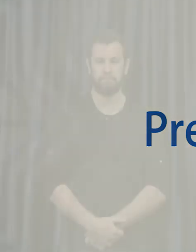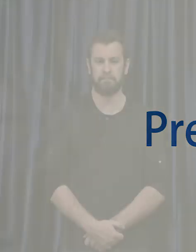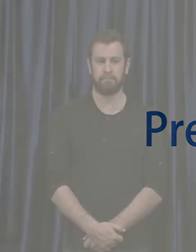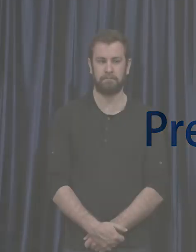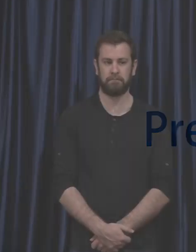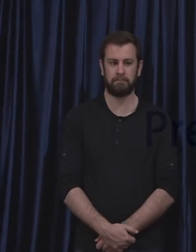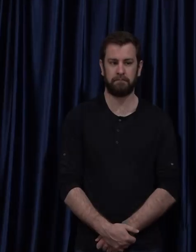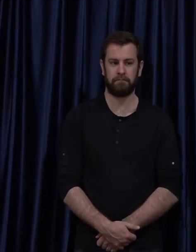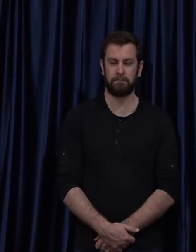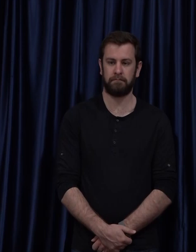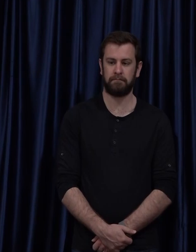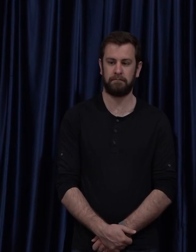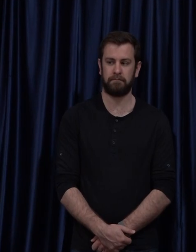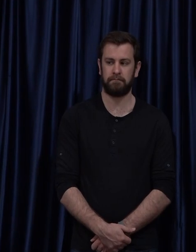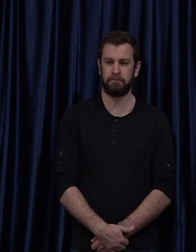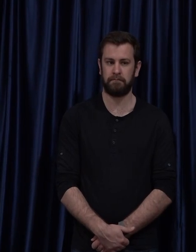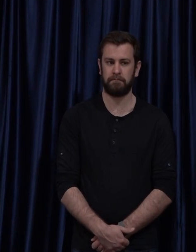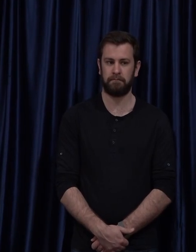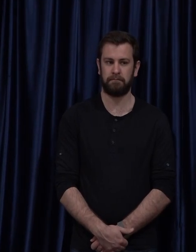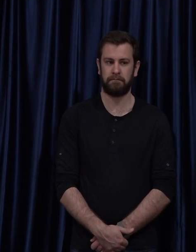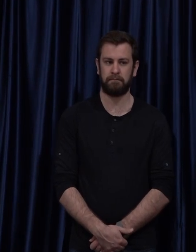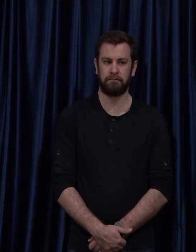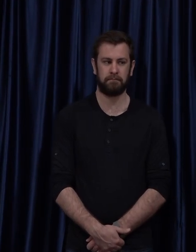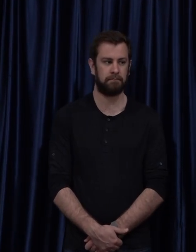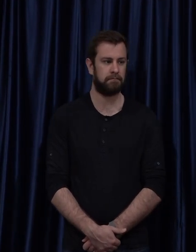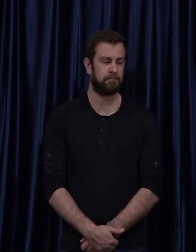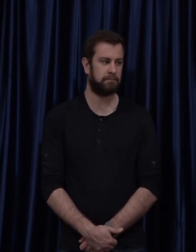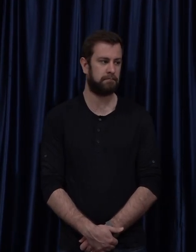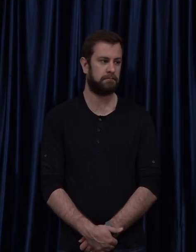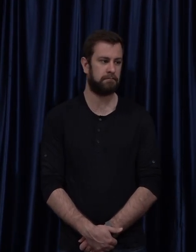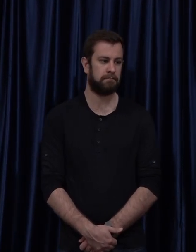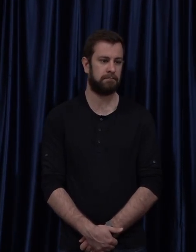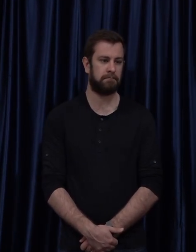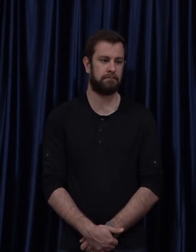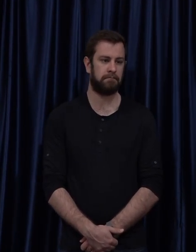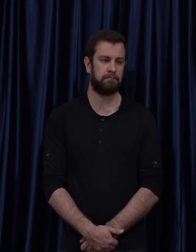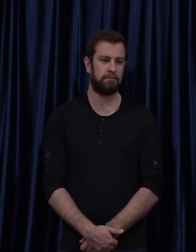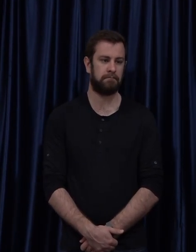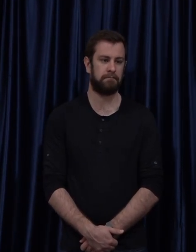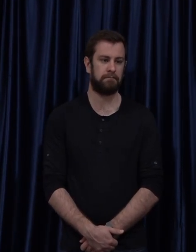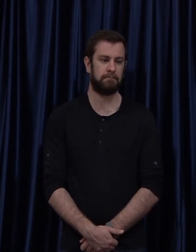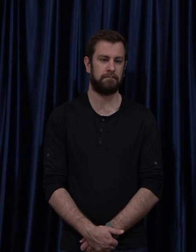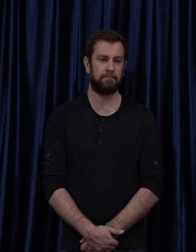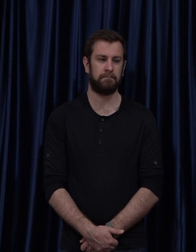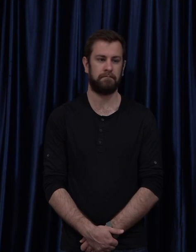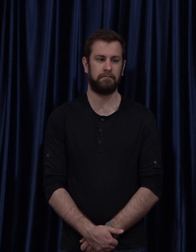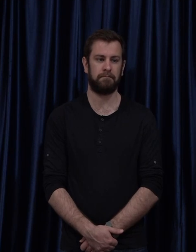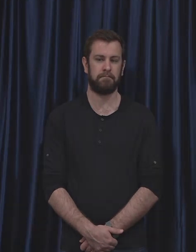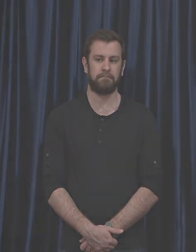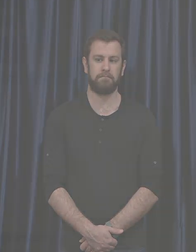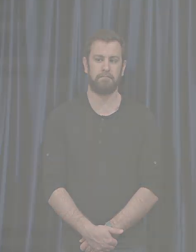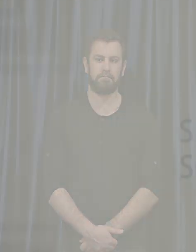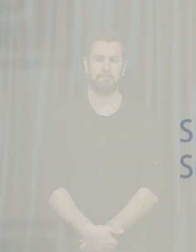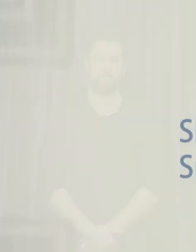La Qitmir, Wa Nashhadu, Anna, Sayyidana, Wa Mawlana, Muhammadan, Abduhu, Wa Rasuluh, الذي